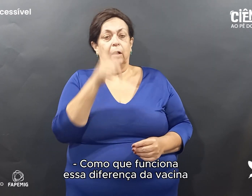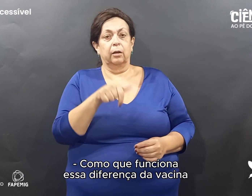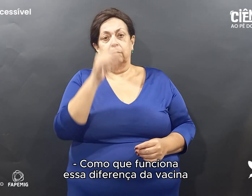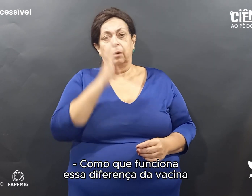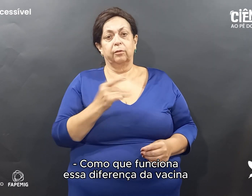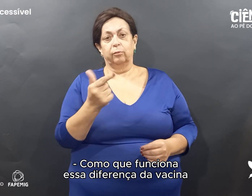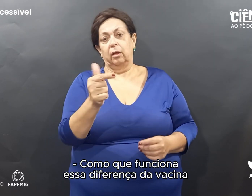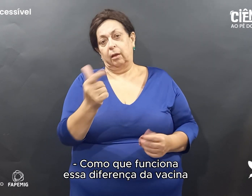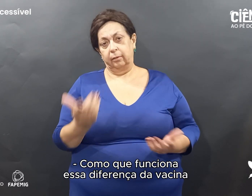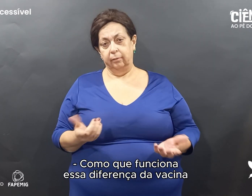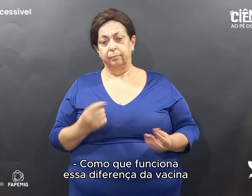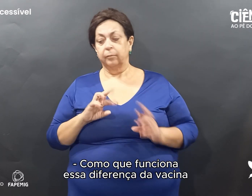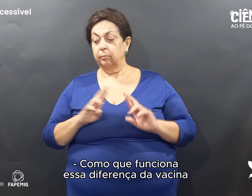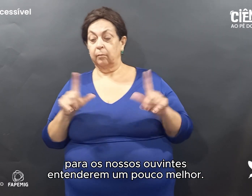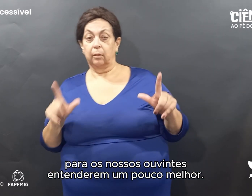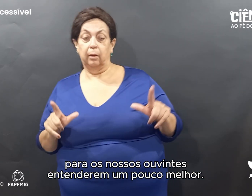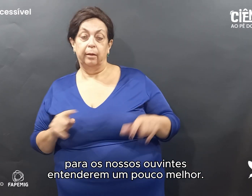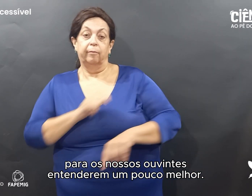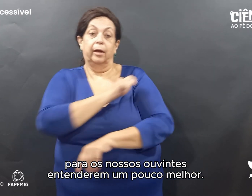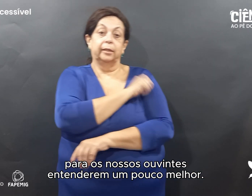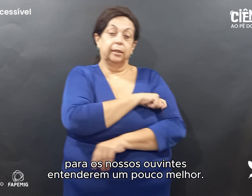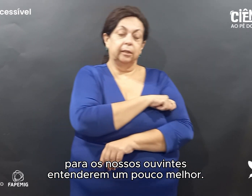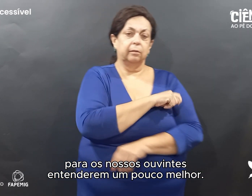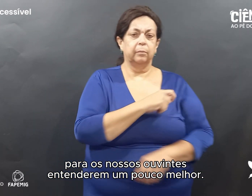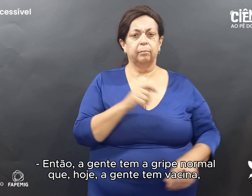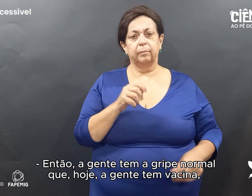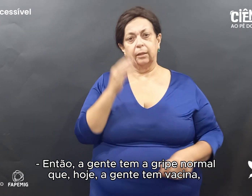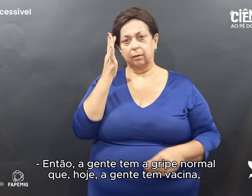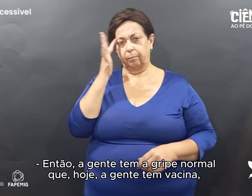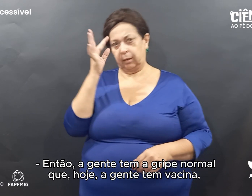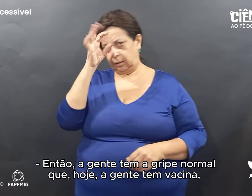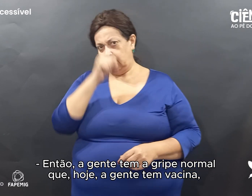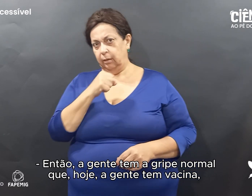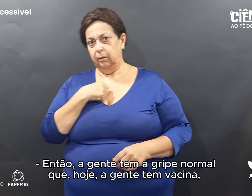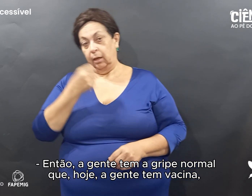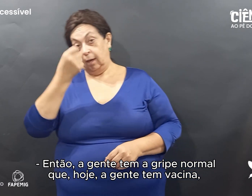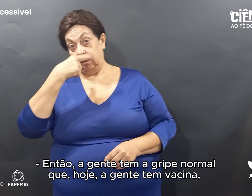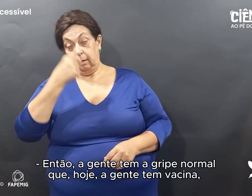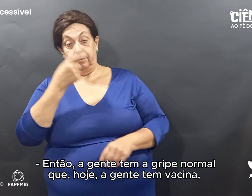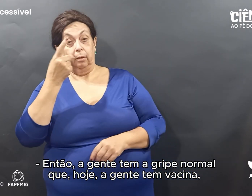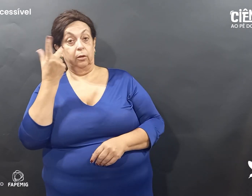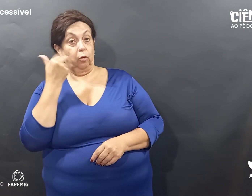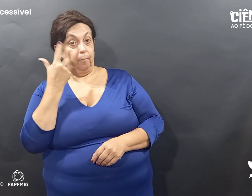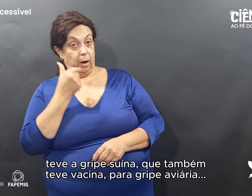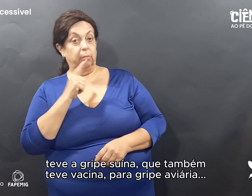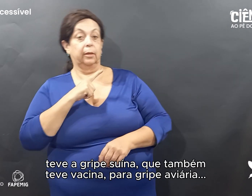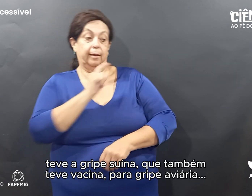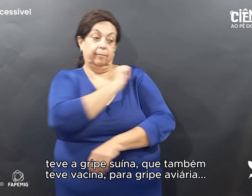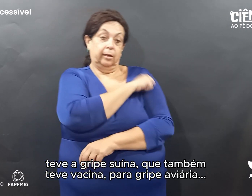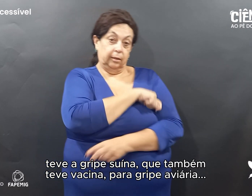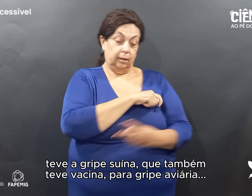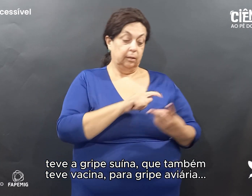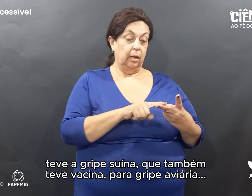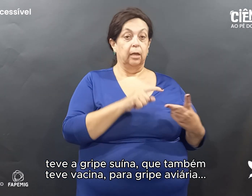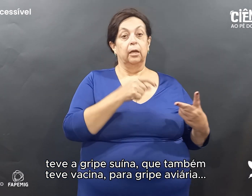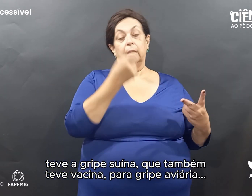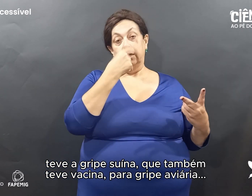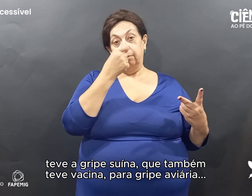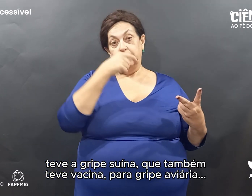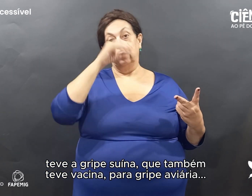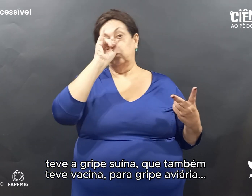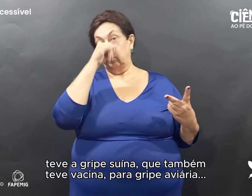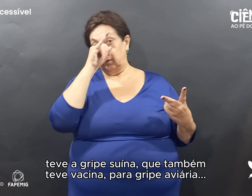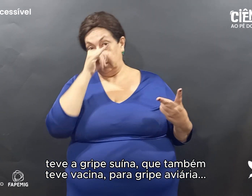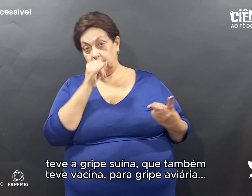que funciona essa diferença da vacina para os nossos ouvintes entenderem um pouco melhor? Então a gente tem a gripe normal, que hoje a gente tem vacina, teve a gripe suína, que também teve